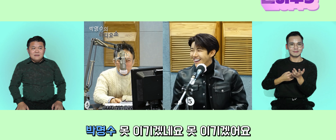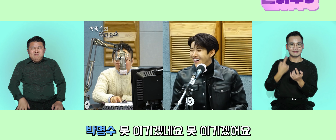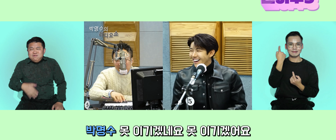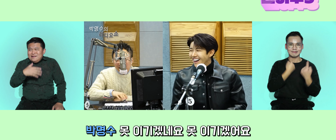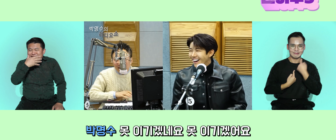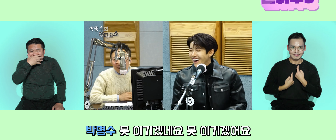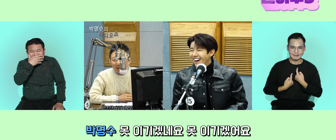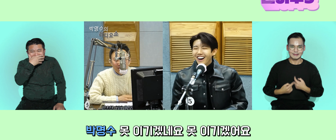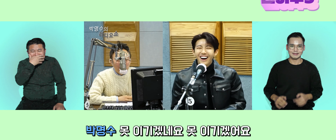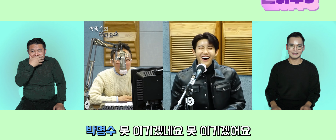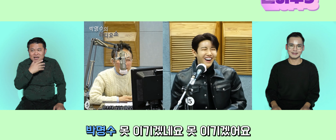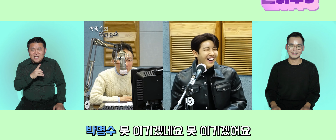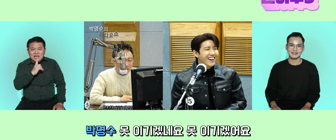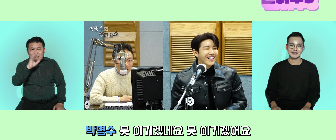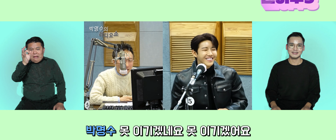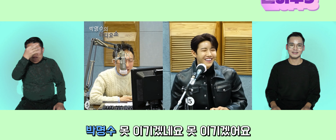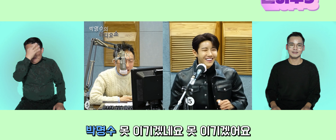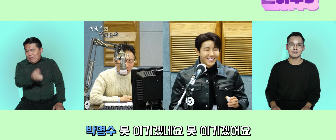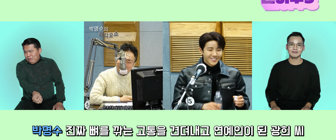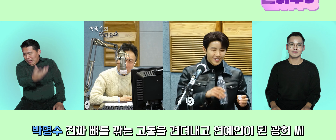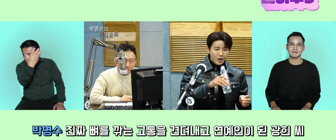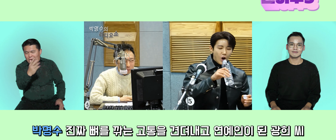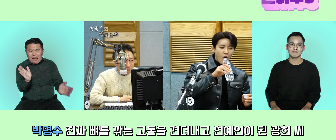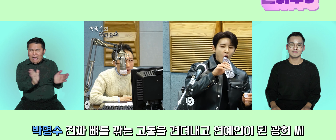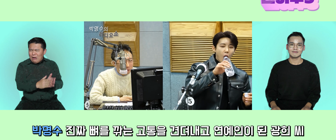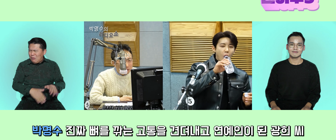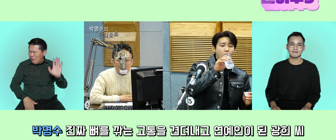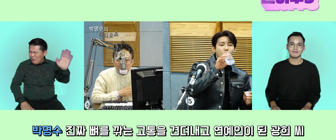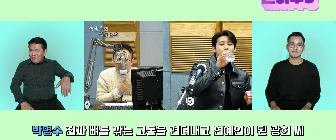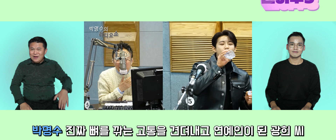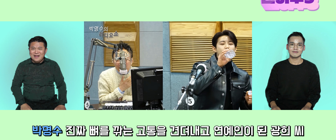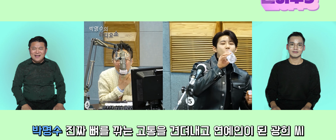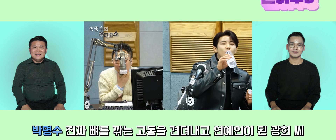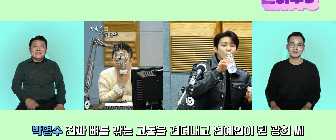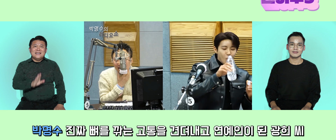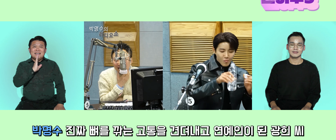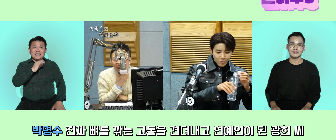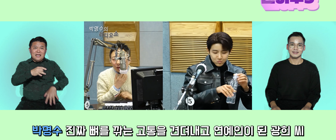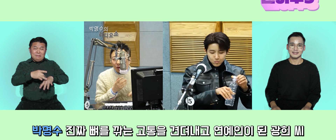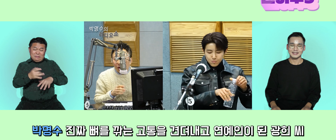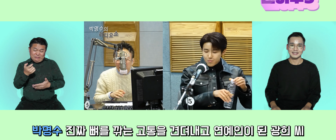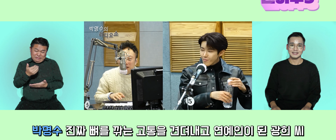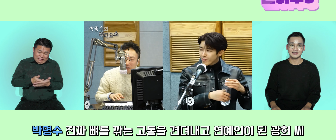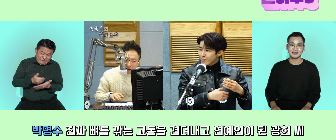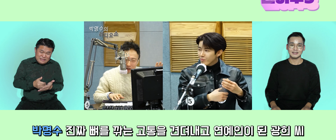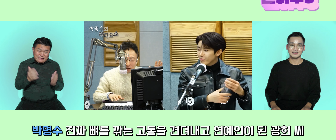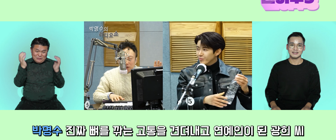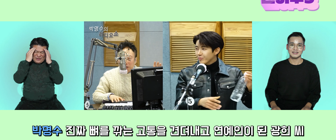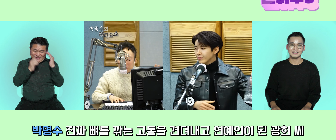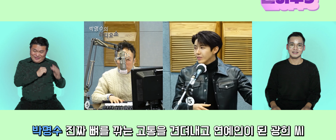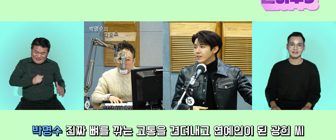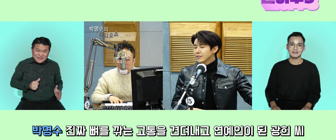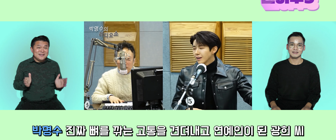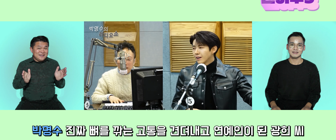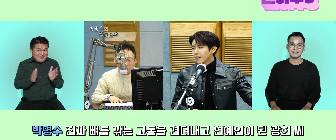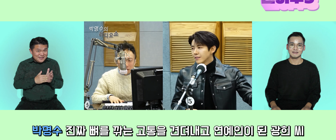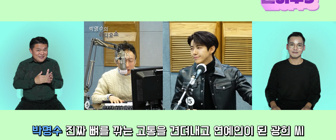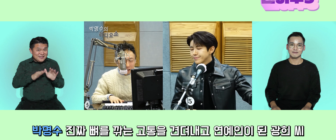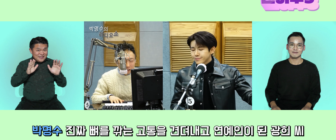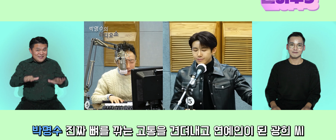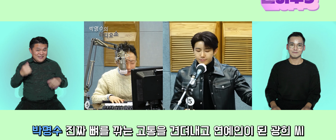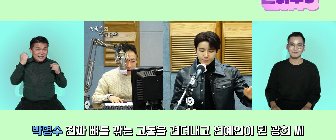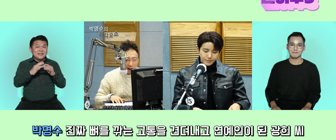아니 못 이기겠네요. 못 이기겠어요. 예. 아 뼈를 깎는 고통을 견뎌내고